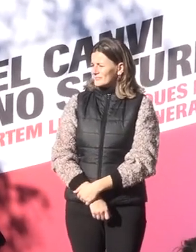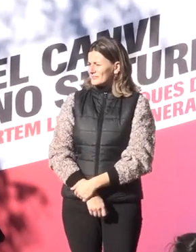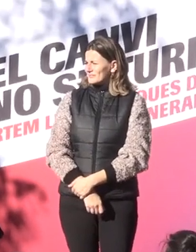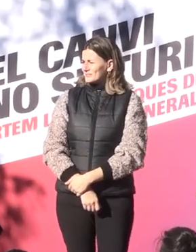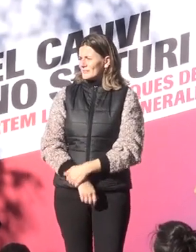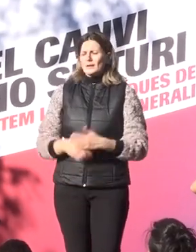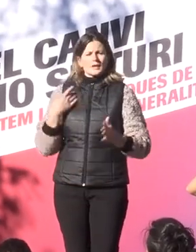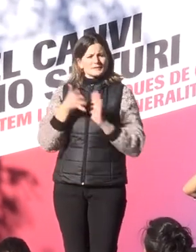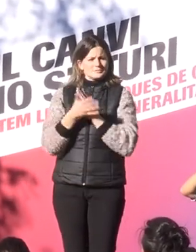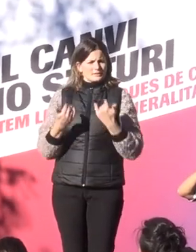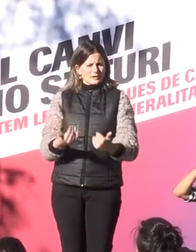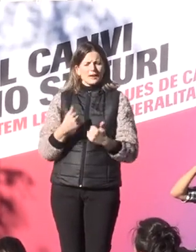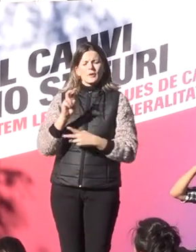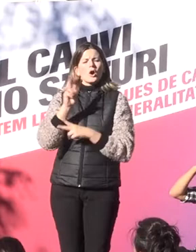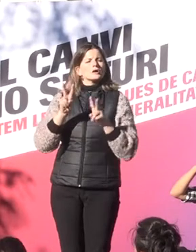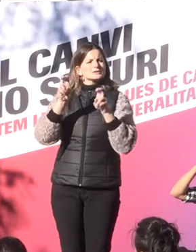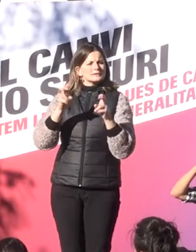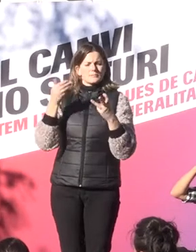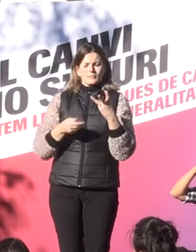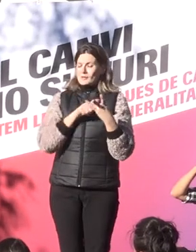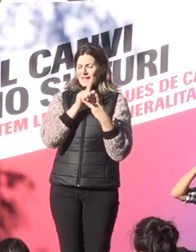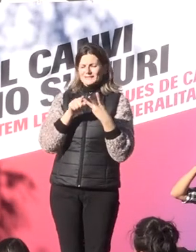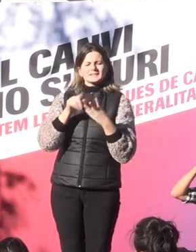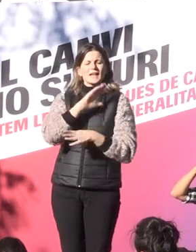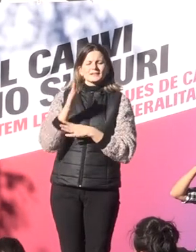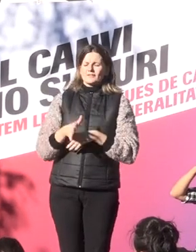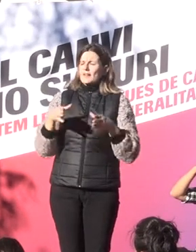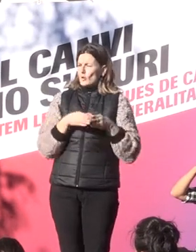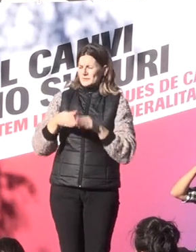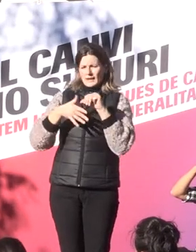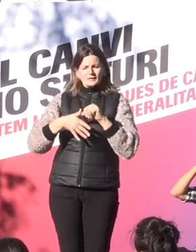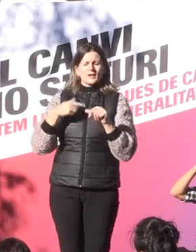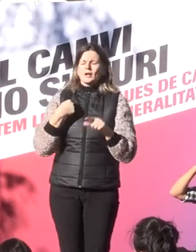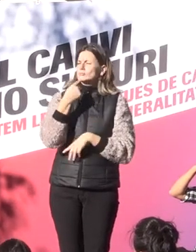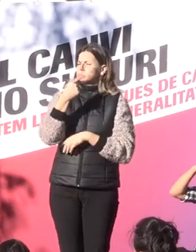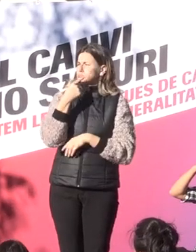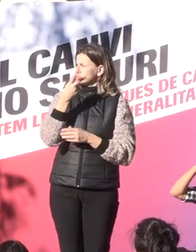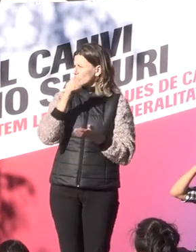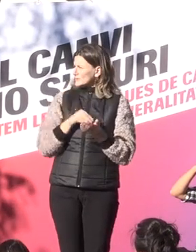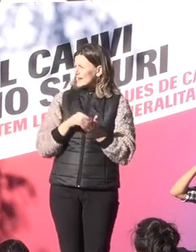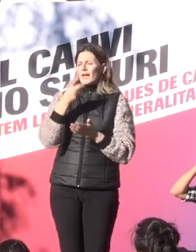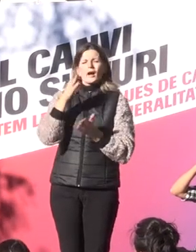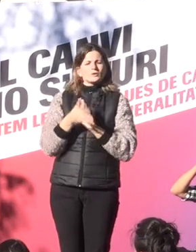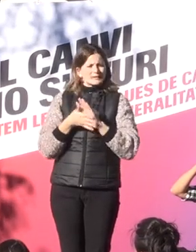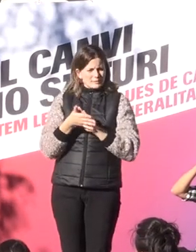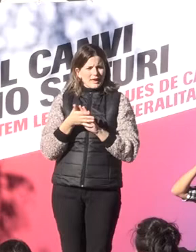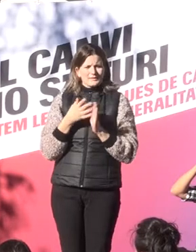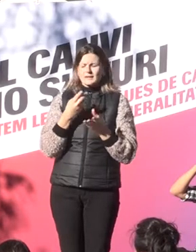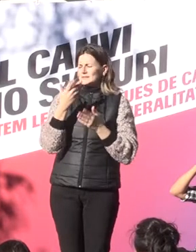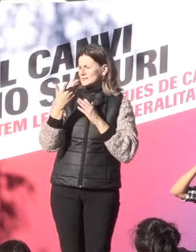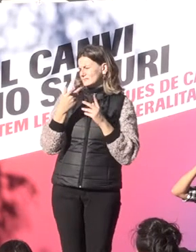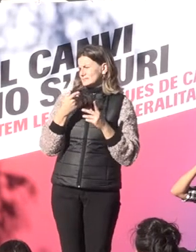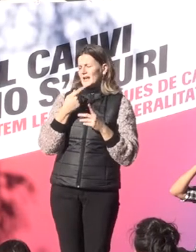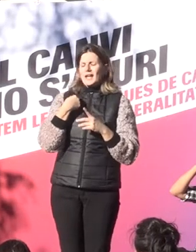voy a ir rápido hay otro tema muy importante que afecta mucho a la comunidad latinoamericana que nosotros lo decimos mucho y a veces se habla más que que se hace y es el tema de